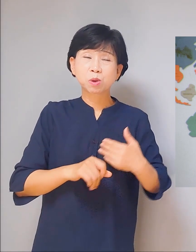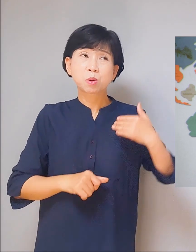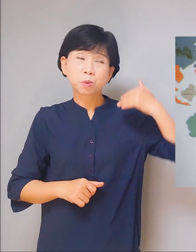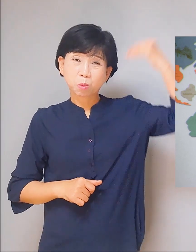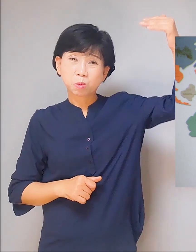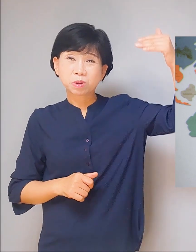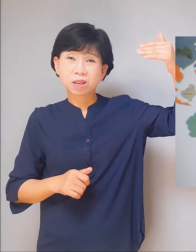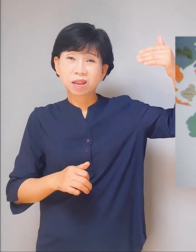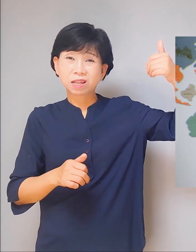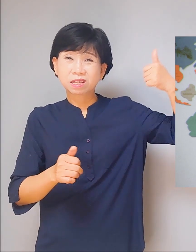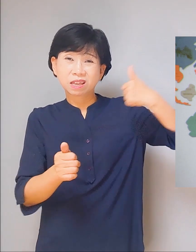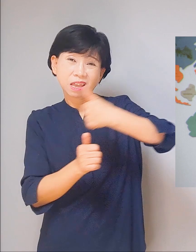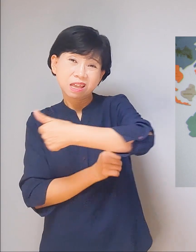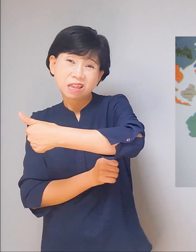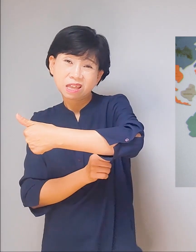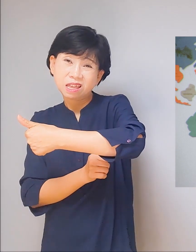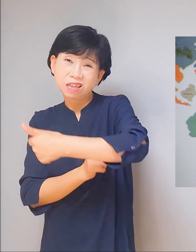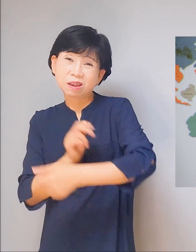없습니다.